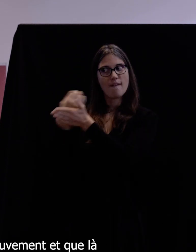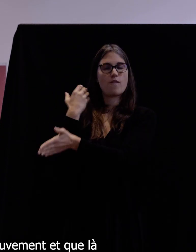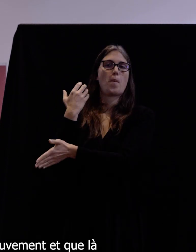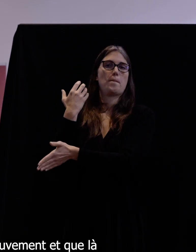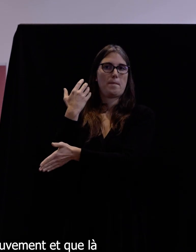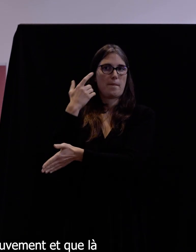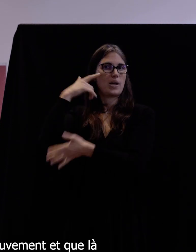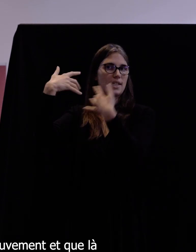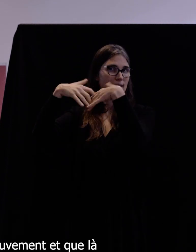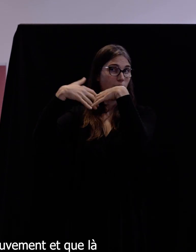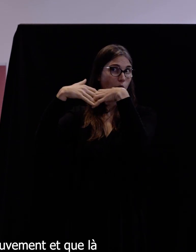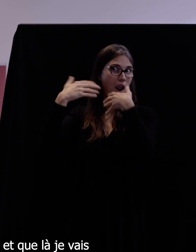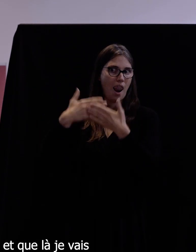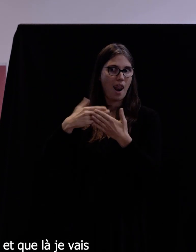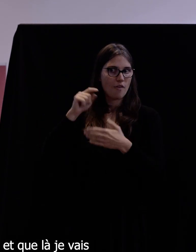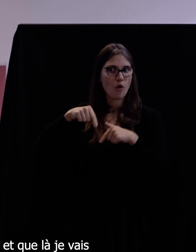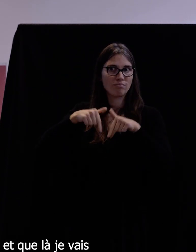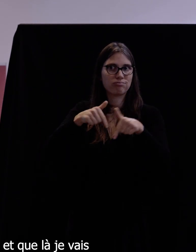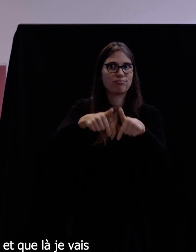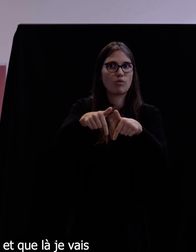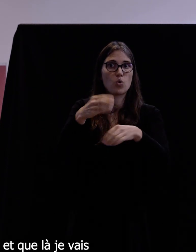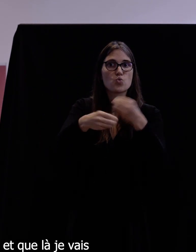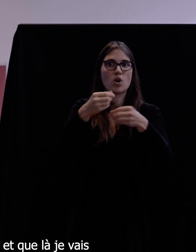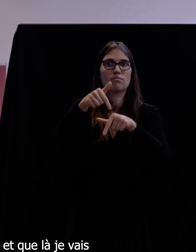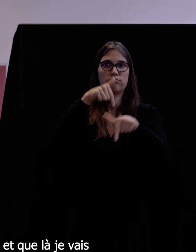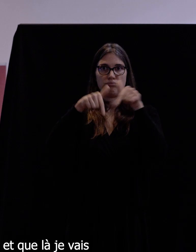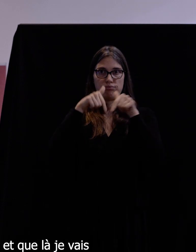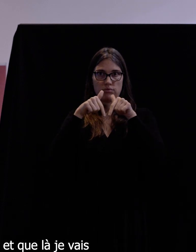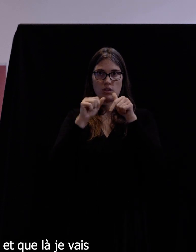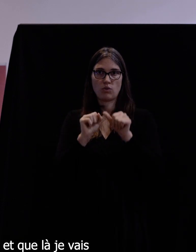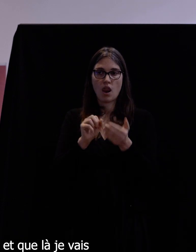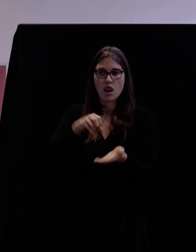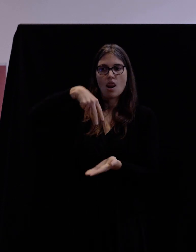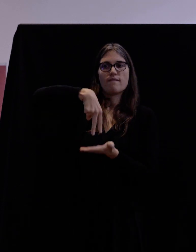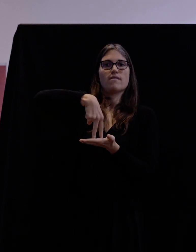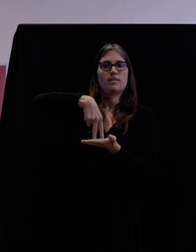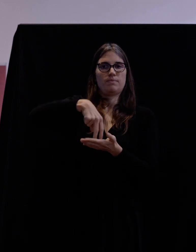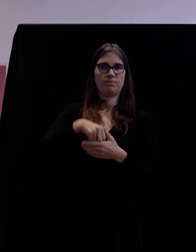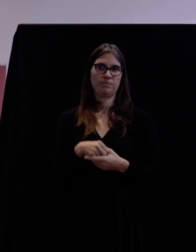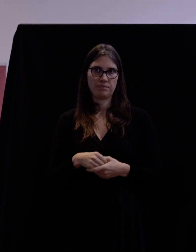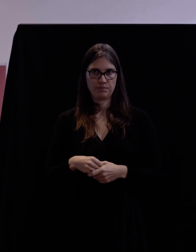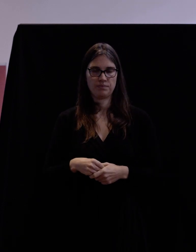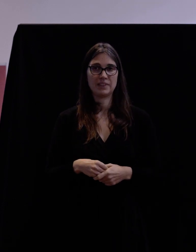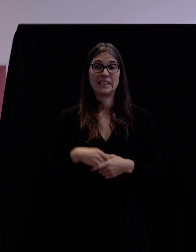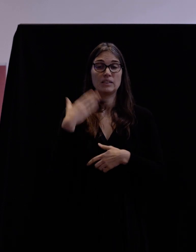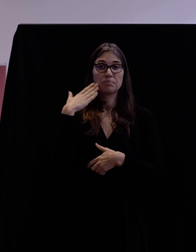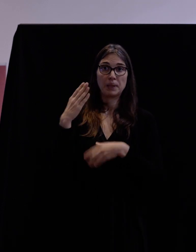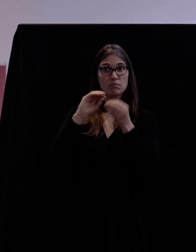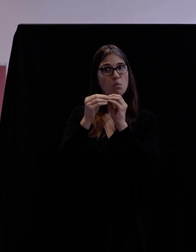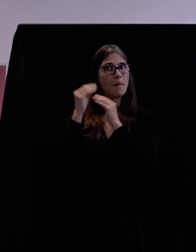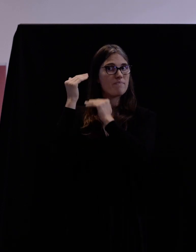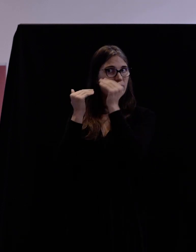en mouvement et que là, je suis vers l'avant et que là, je suis vers l'arrière et que là, je vais me lever et que là, je vais me baisser. Et donc, en